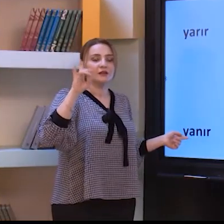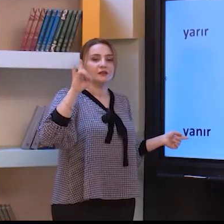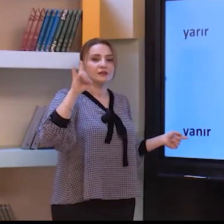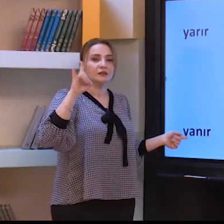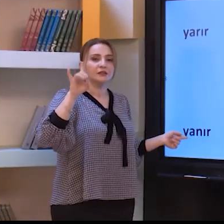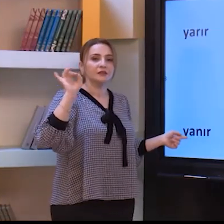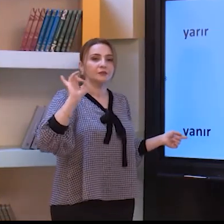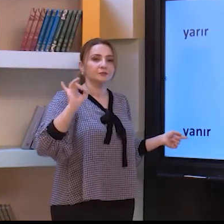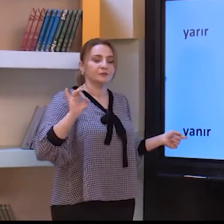Yanır.